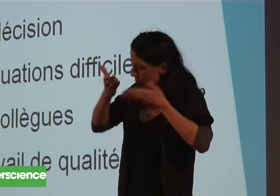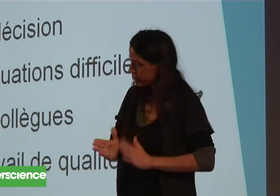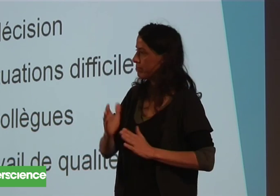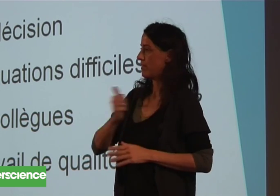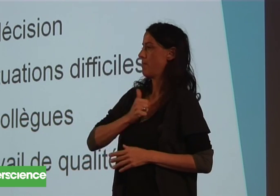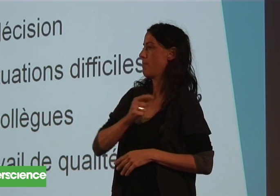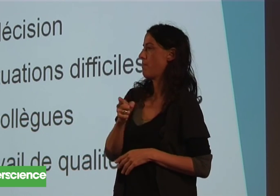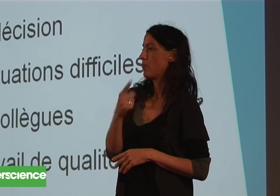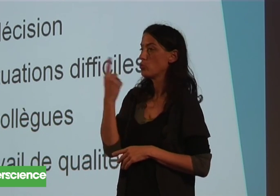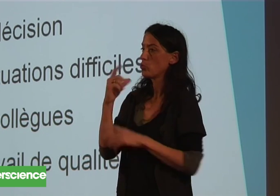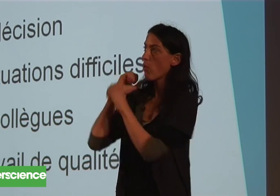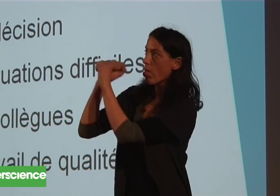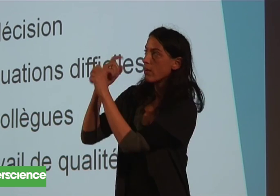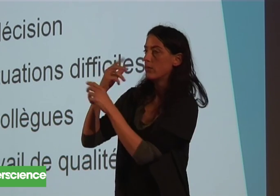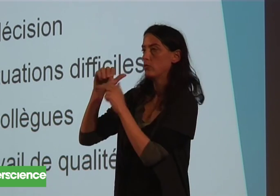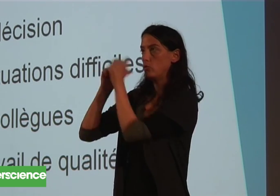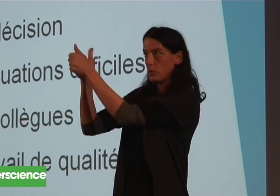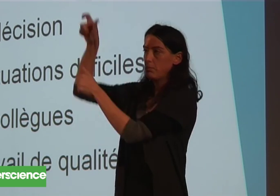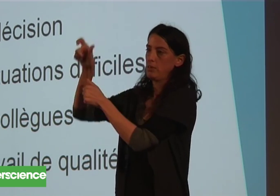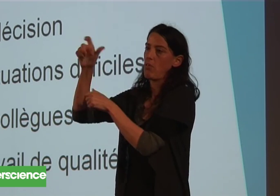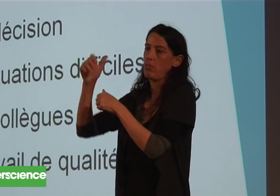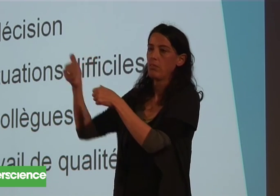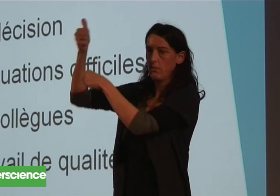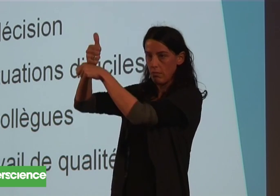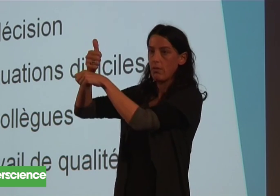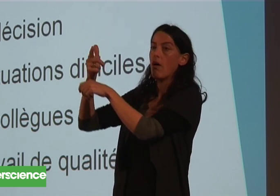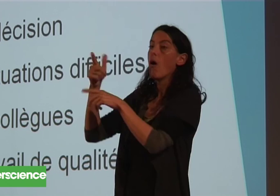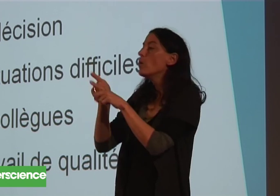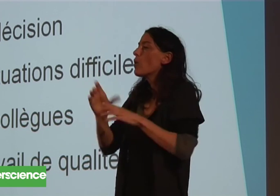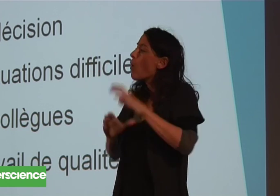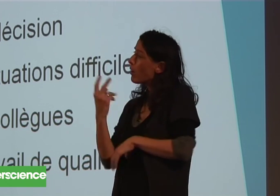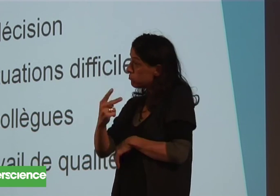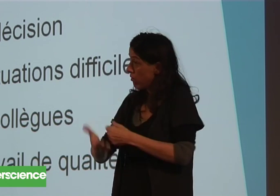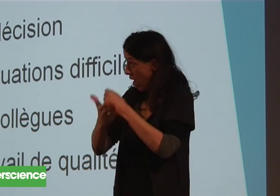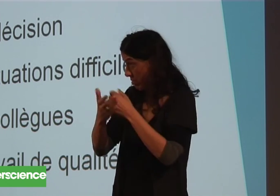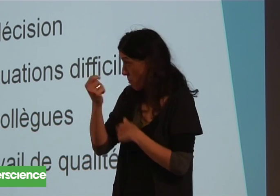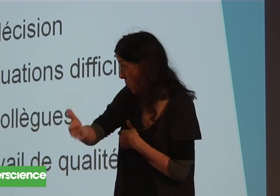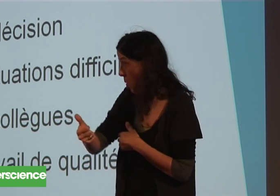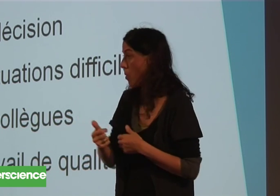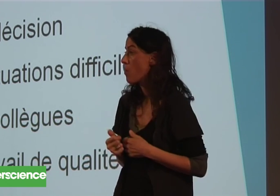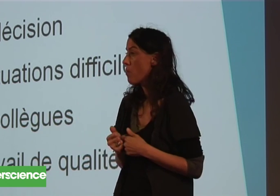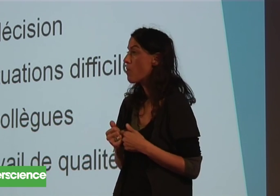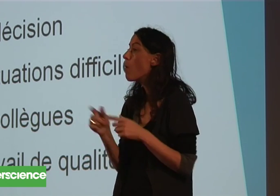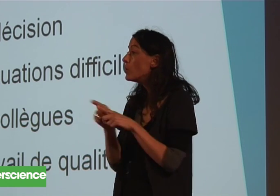Elles vont également avoir moins de soutien de leurs collègues dans les situations difficiles et moins d'intérêt manifesté par les